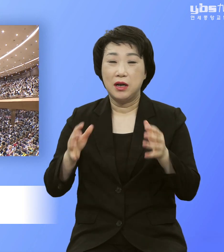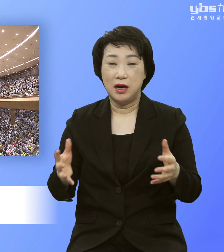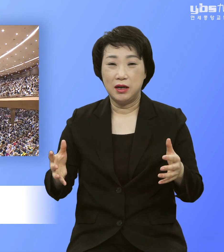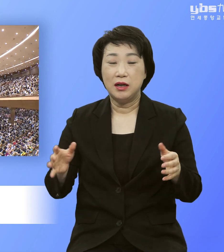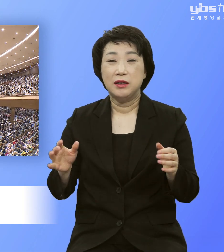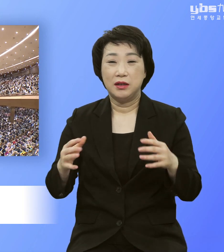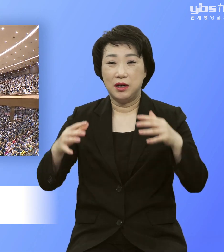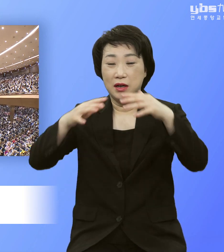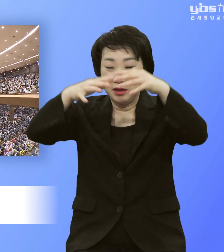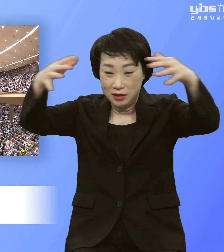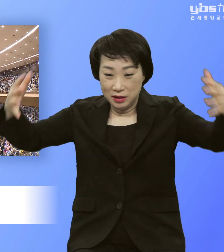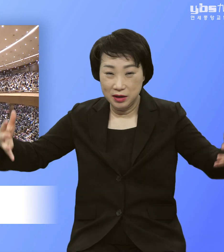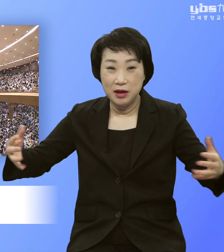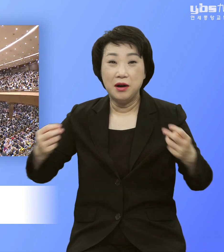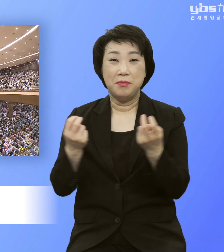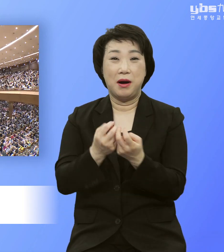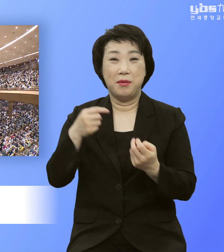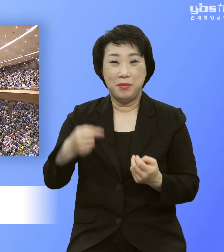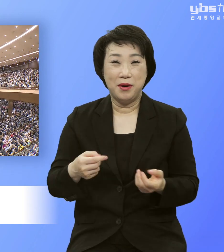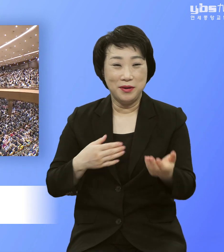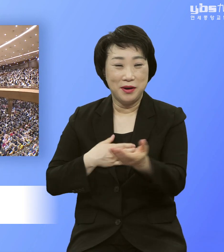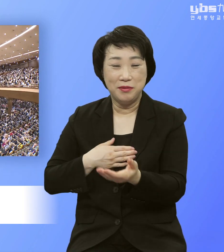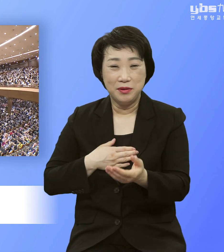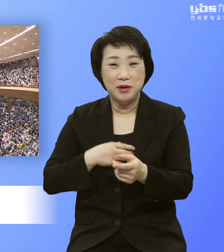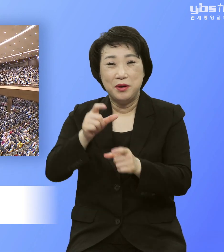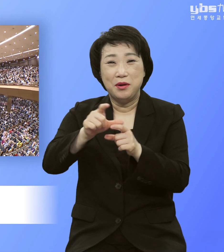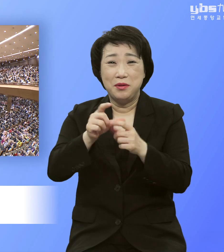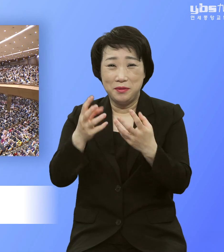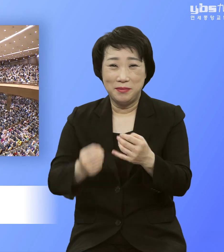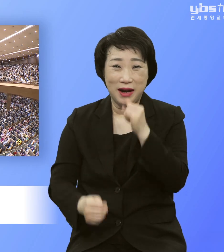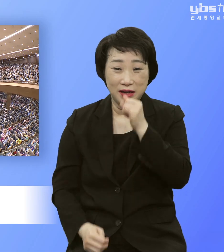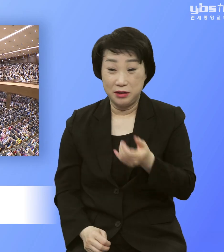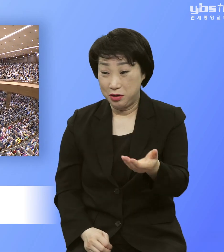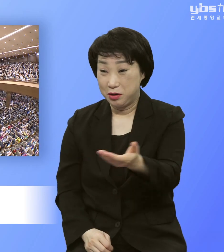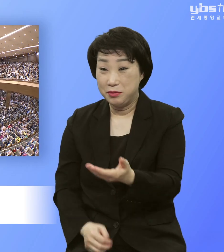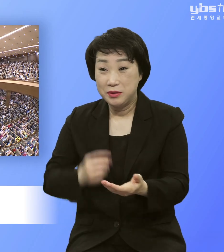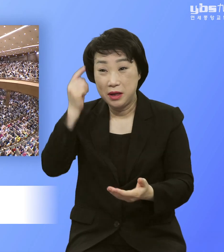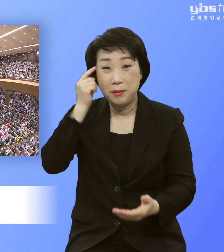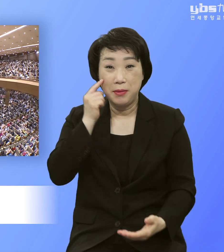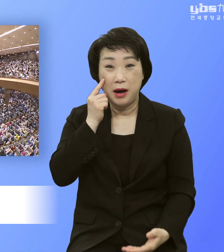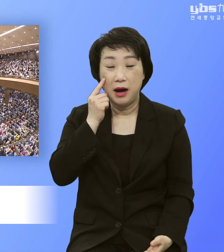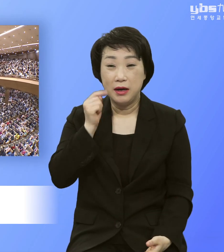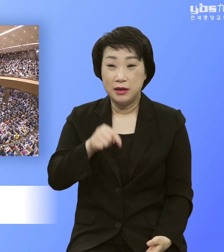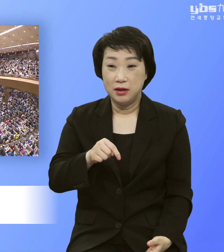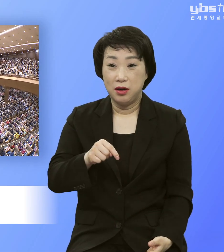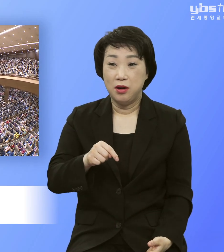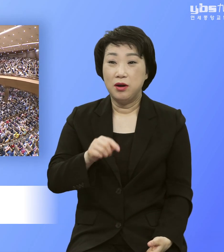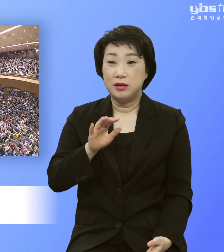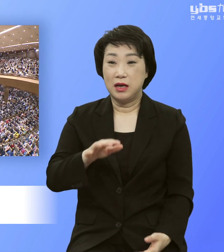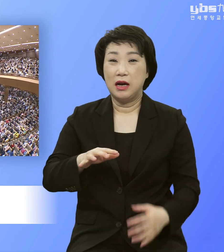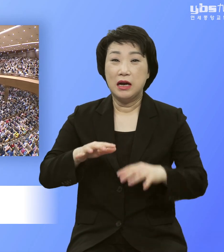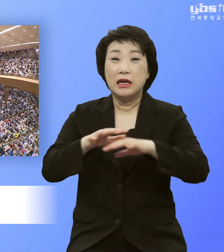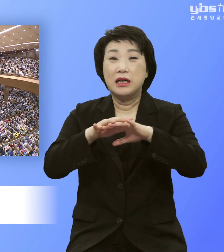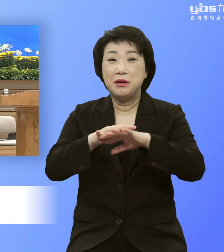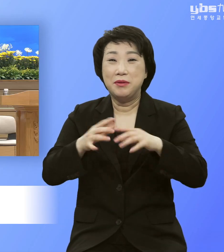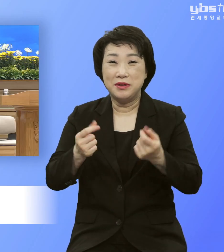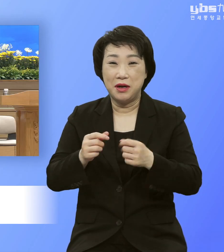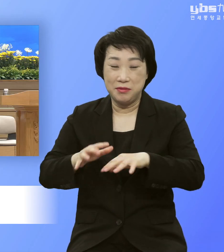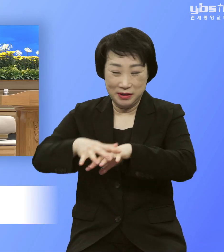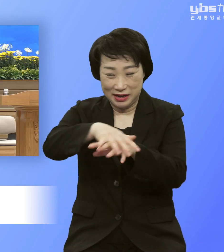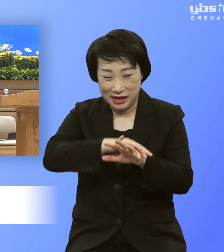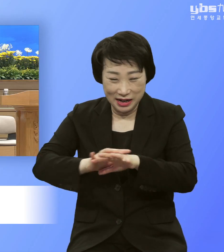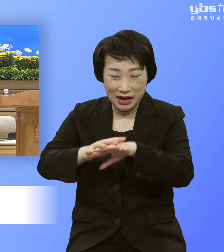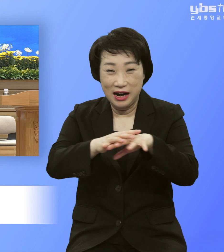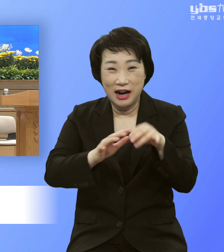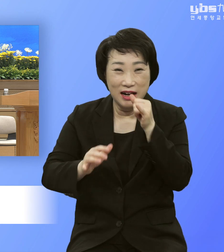예, 여러분이 보다시피 요거 세워나가는데 이제 이렇게 막 그물처럼 이렇게